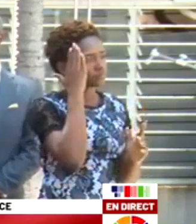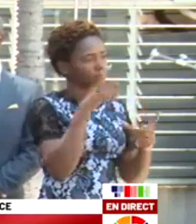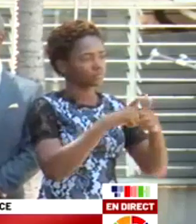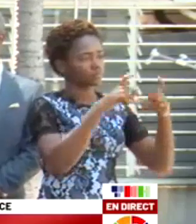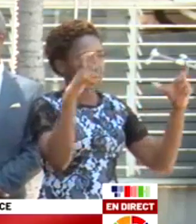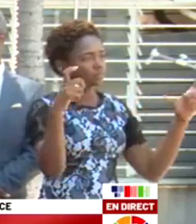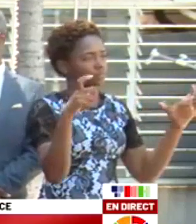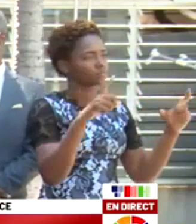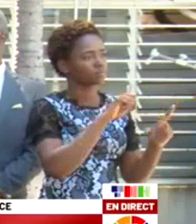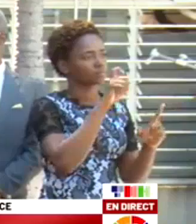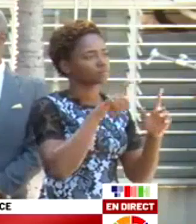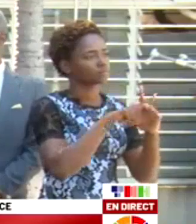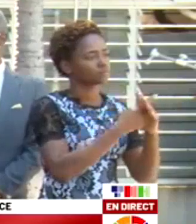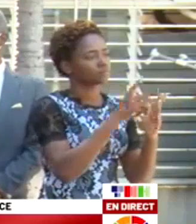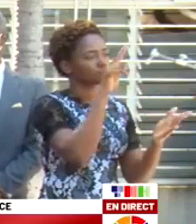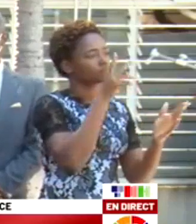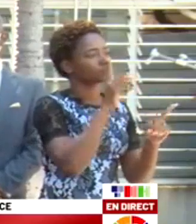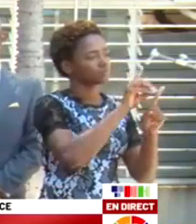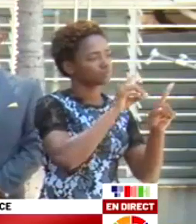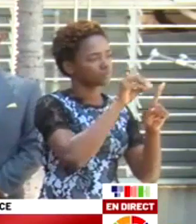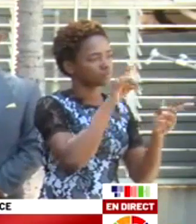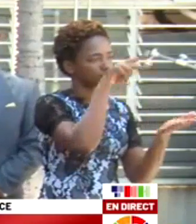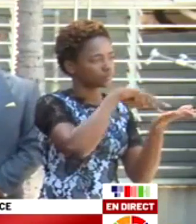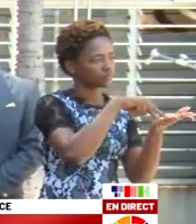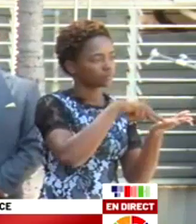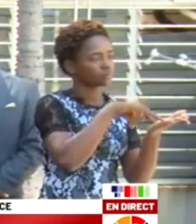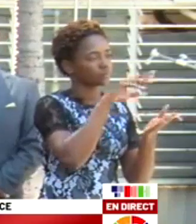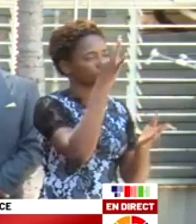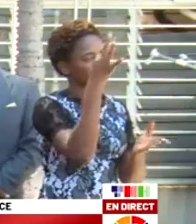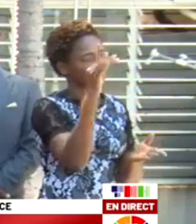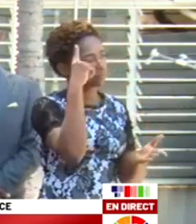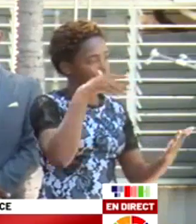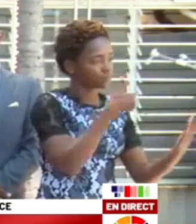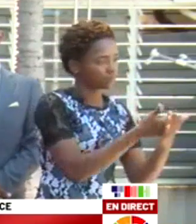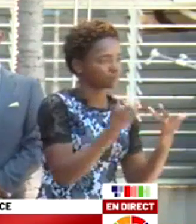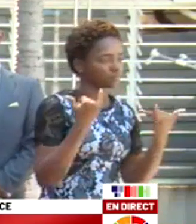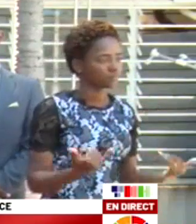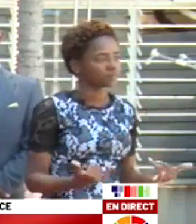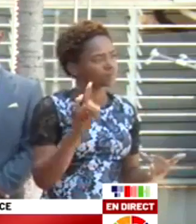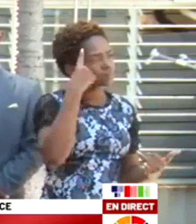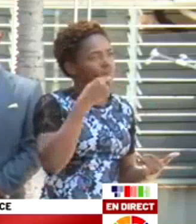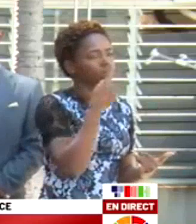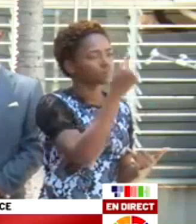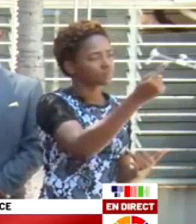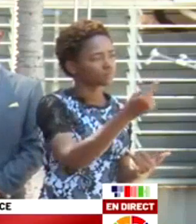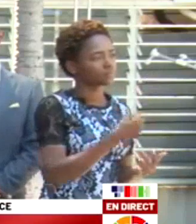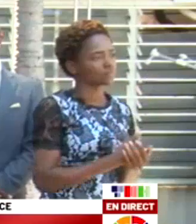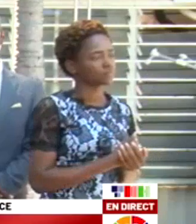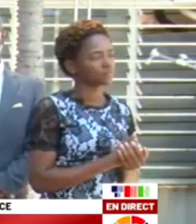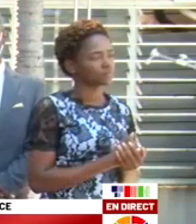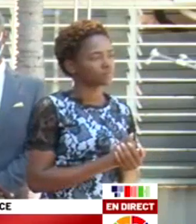à partir de décembre 2019 pour arriver à un moment à parler là. C'est pour dire nous que kidnapping n'a